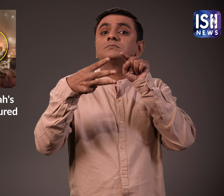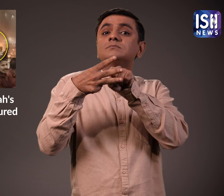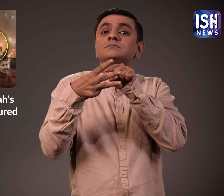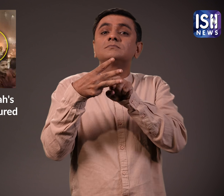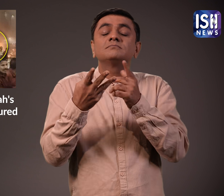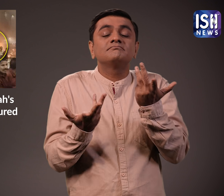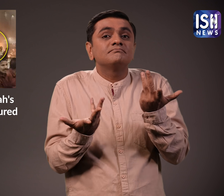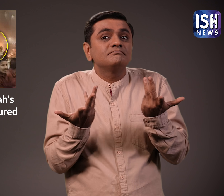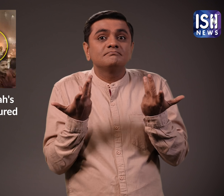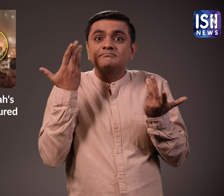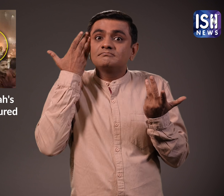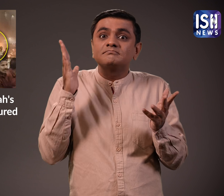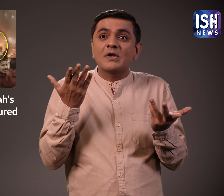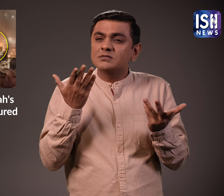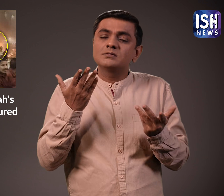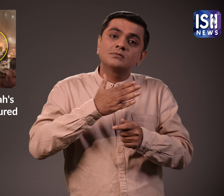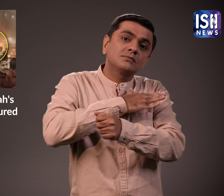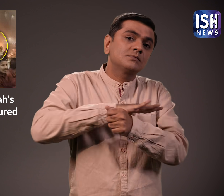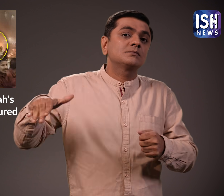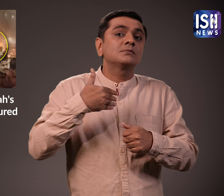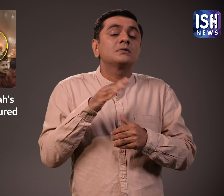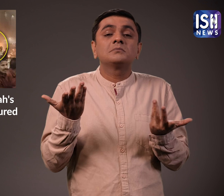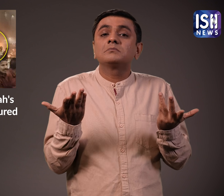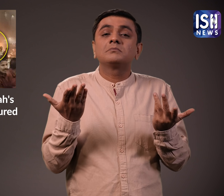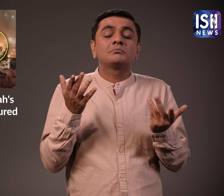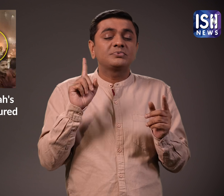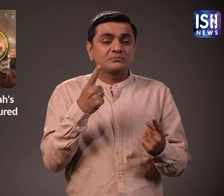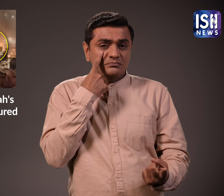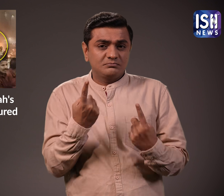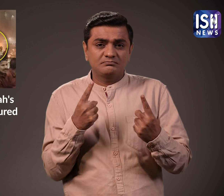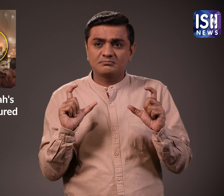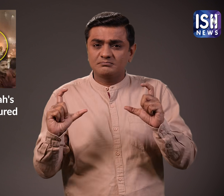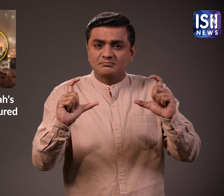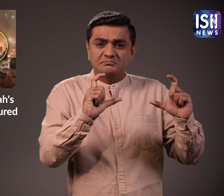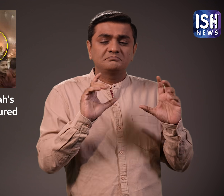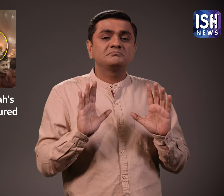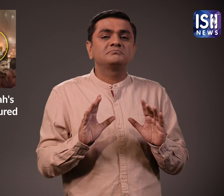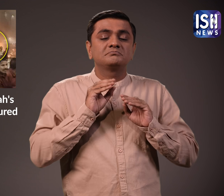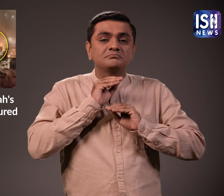क्योंकि जेवास विटनेस के अन्य आयोजन को भी निशाना बनाया जा सकता है